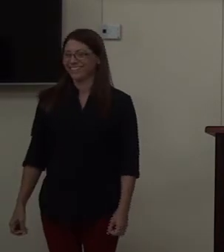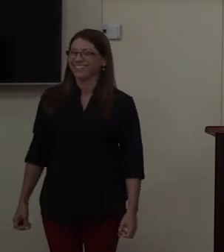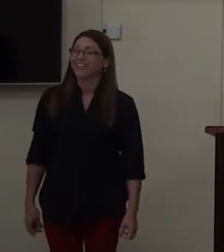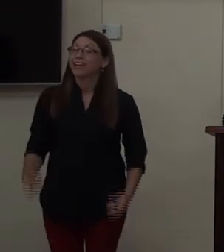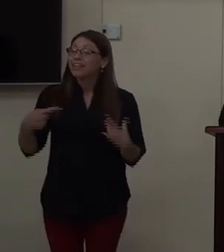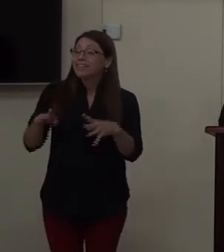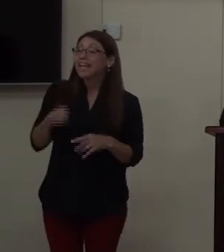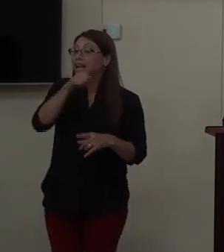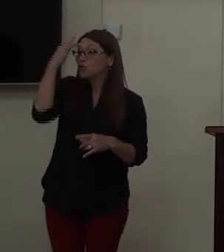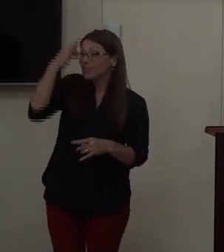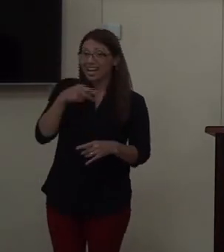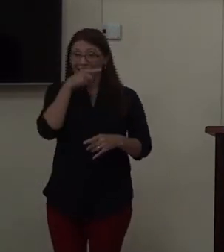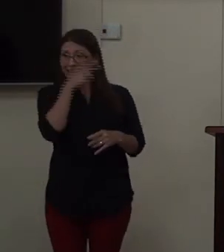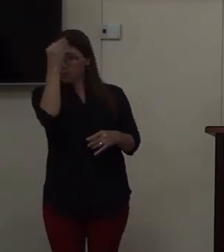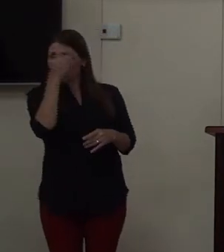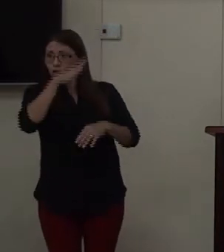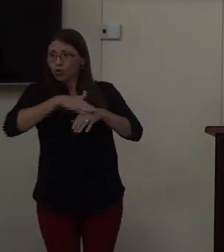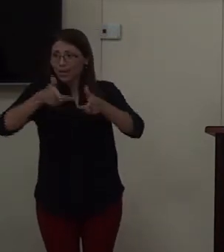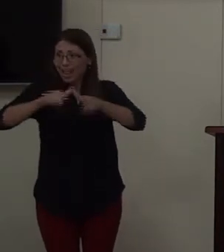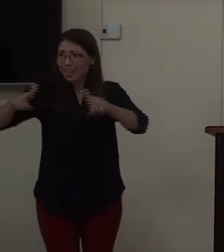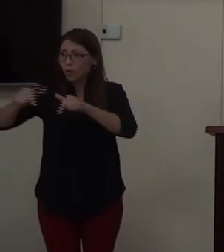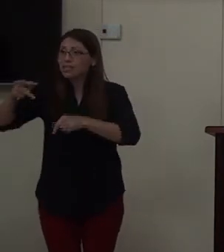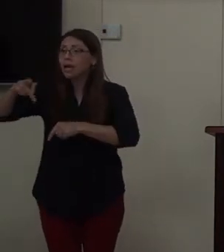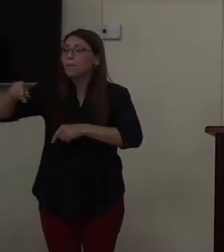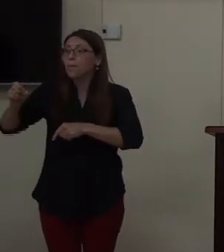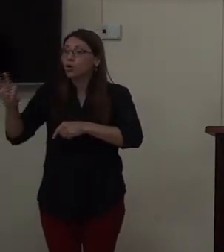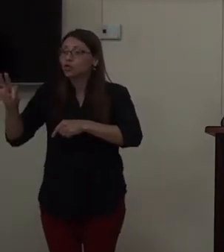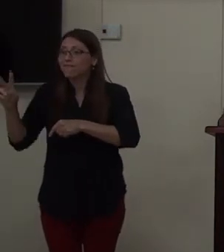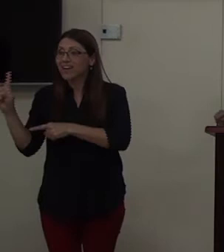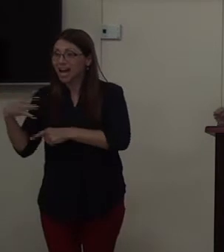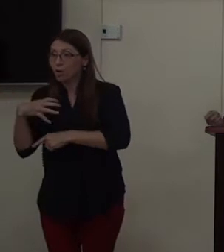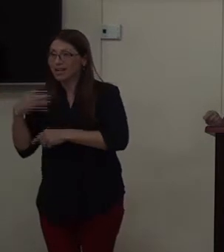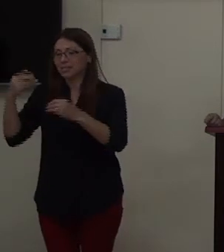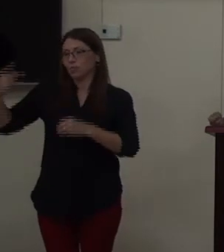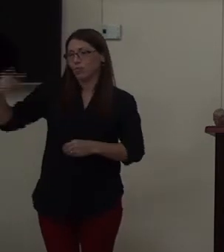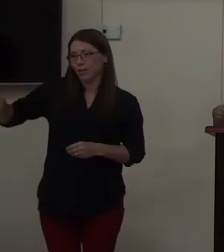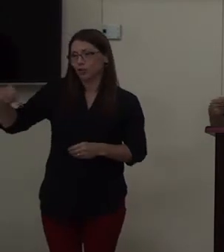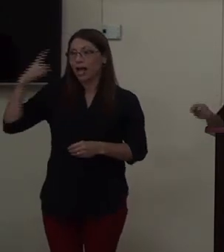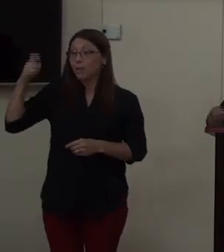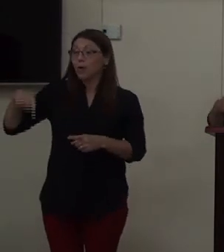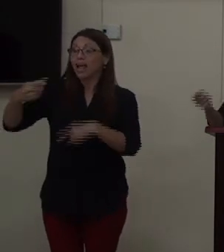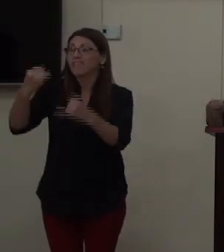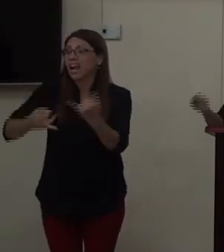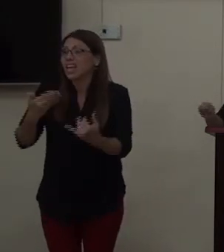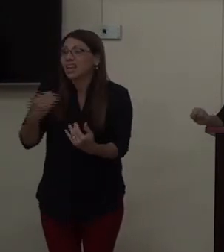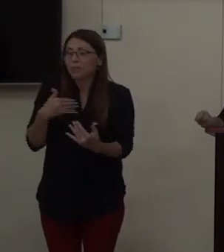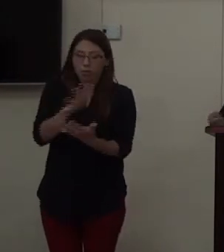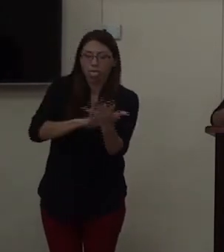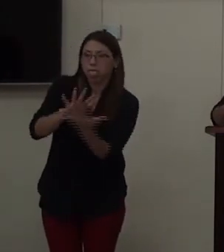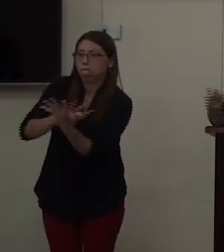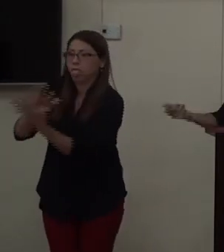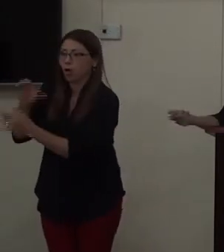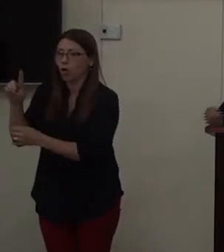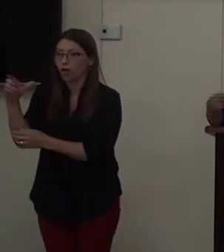Que considera que esta posición de las lenguas vernaculares es muy peligrosa, porque lo que, al final lo que tenemos es mezcla de